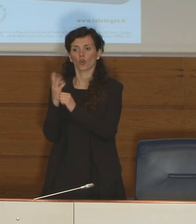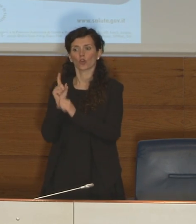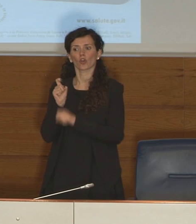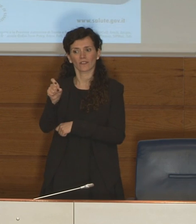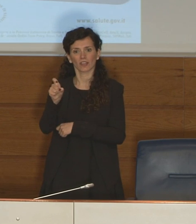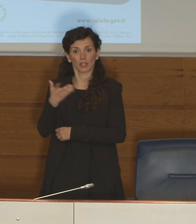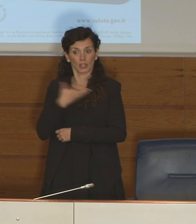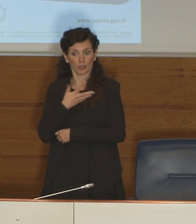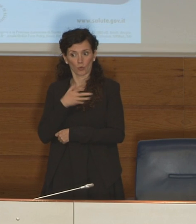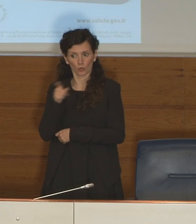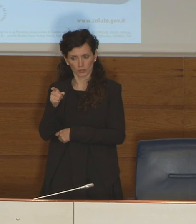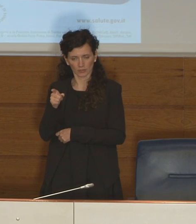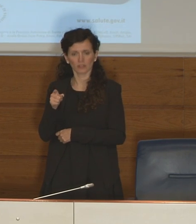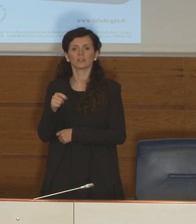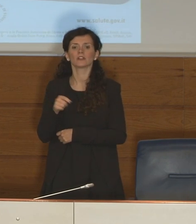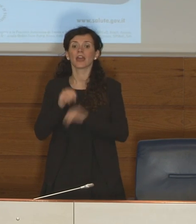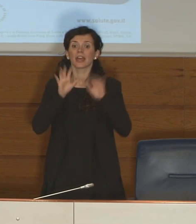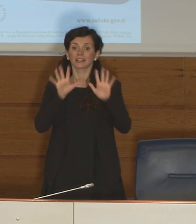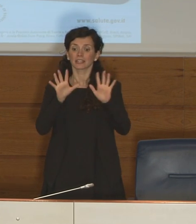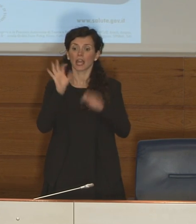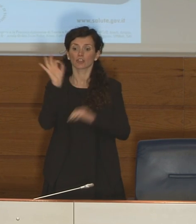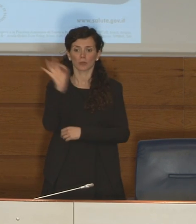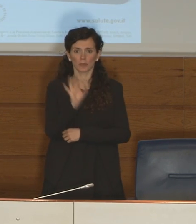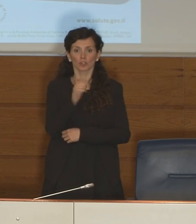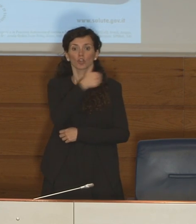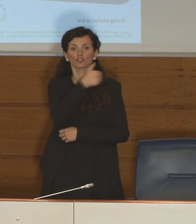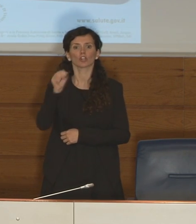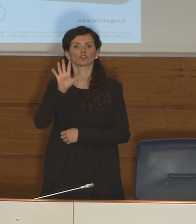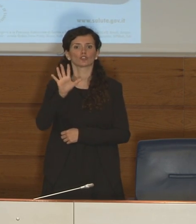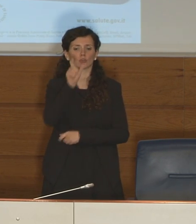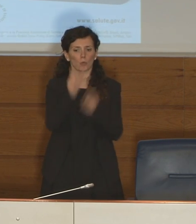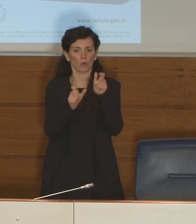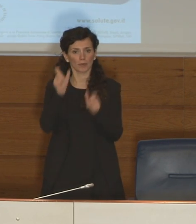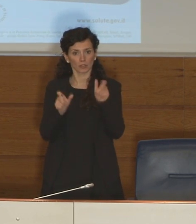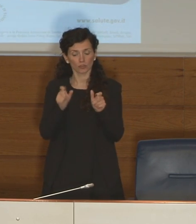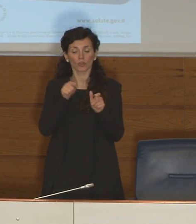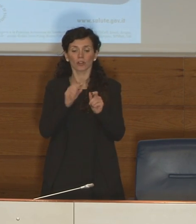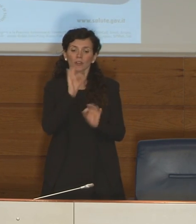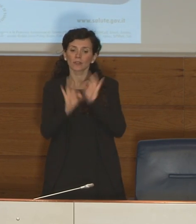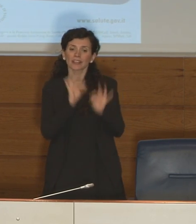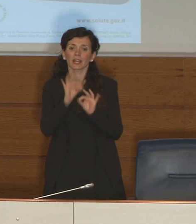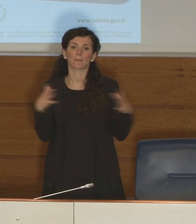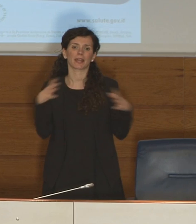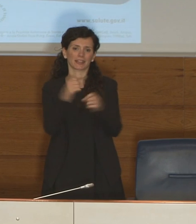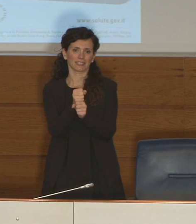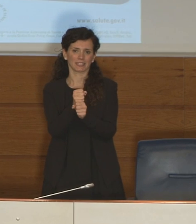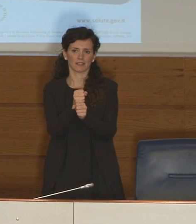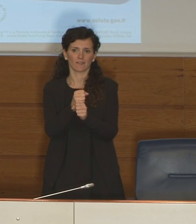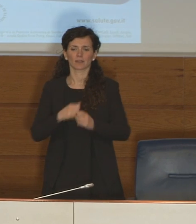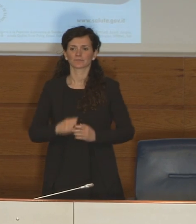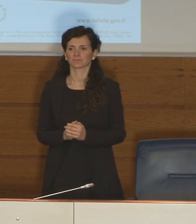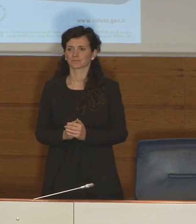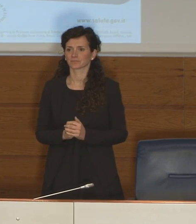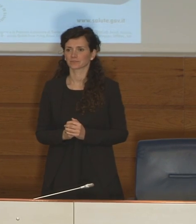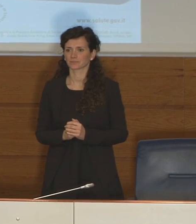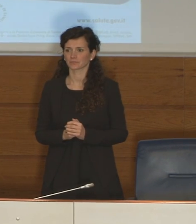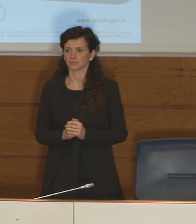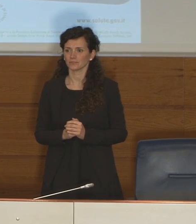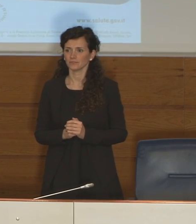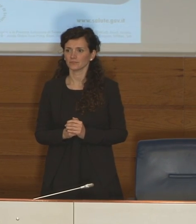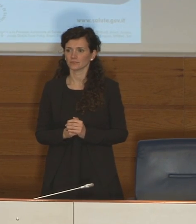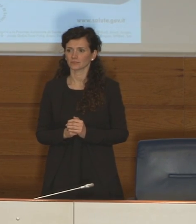il 10 per cento 105 persone sono in terapia intensiva registriamo